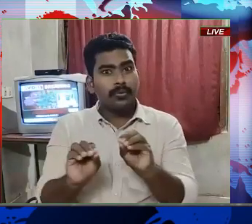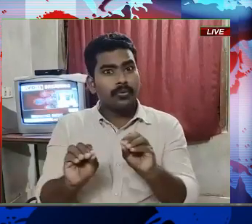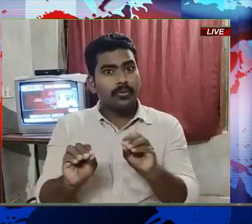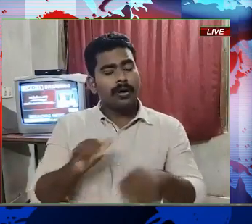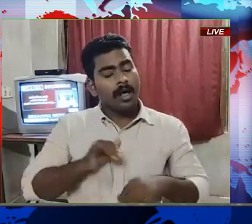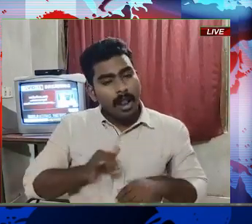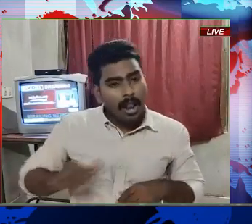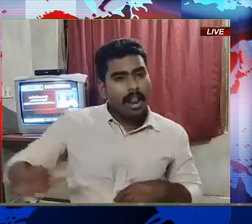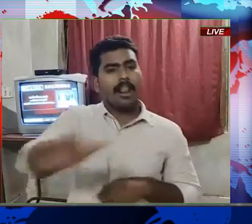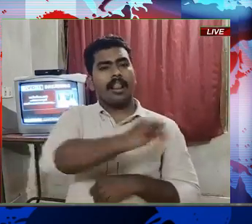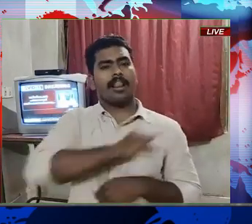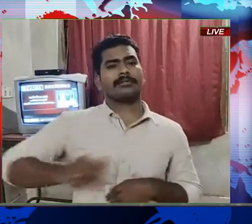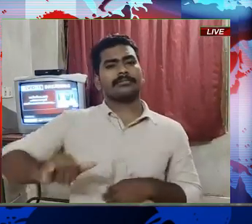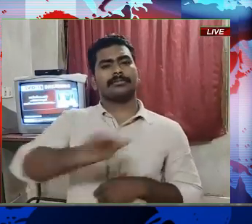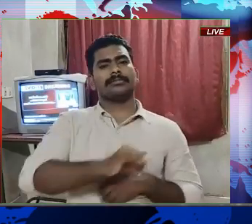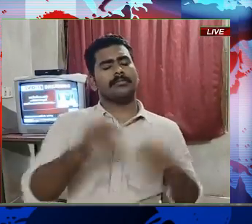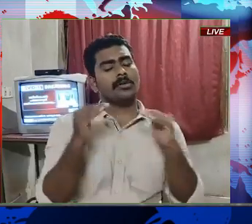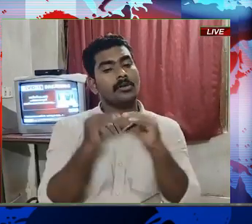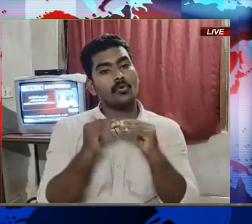ഇതുമായി ബന്ധപ്പെട്ട്